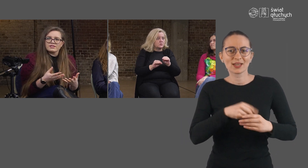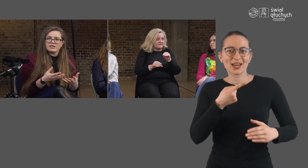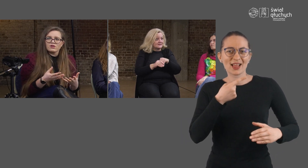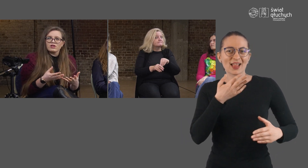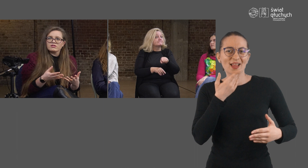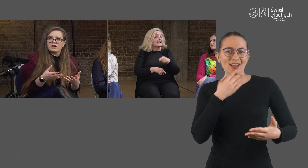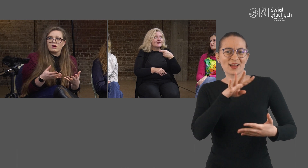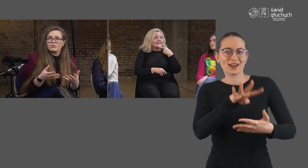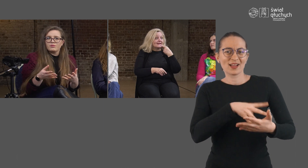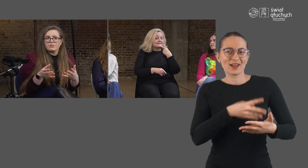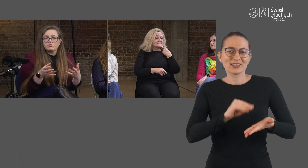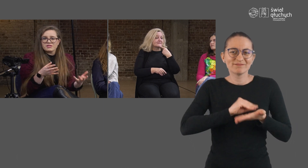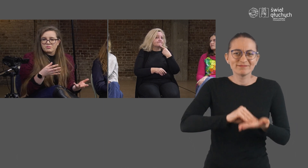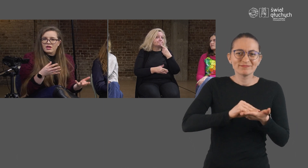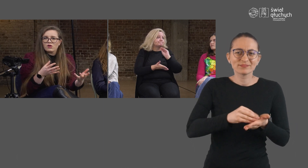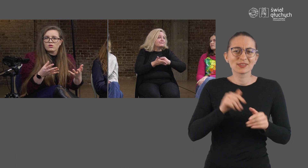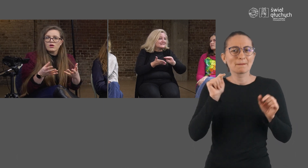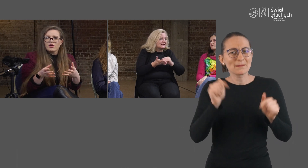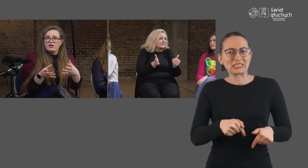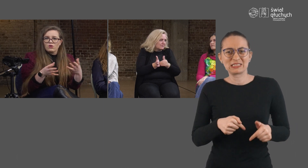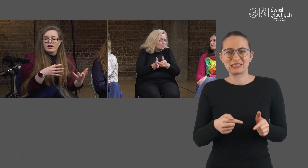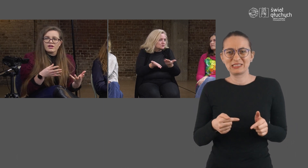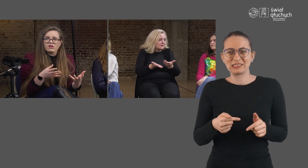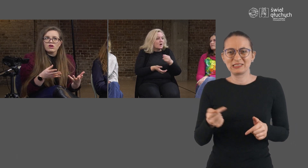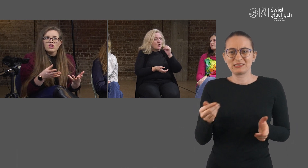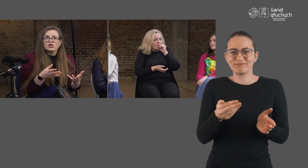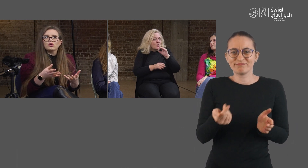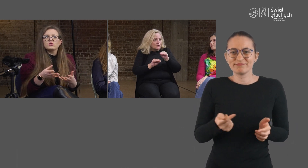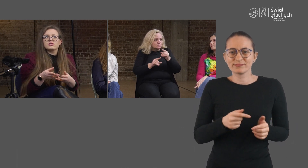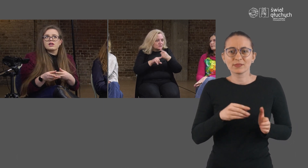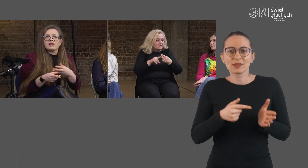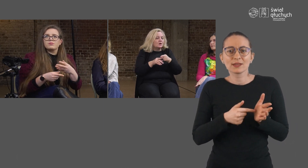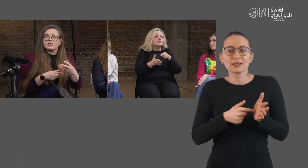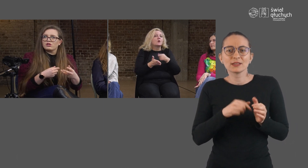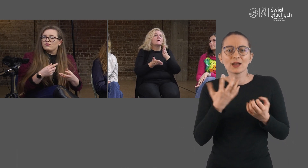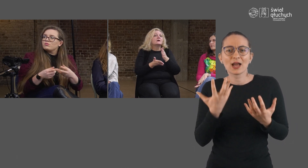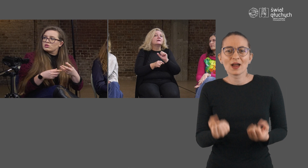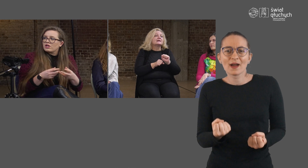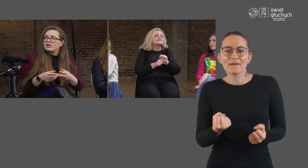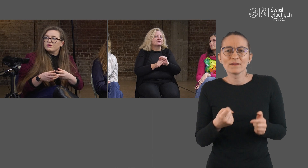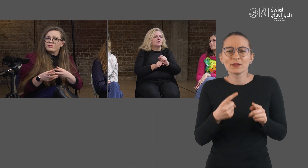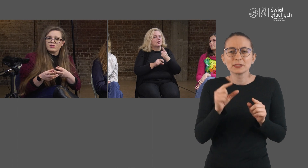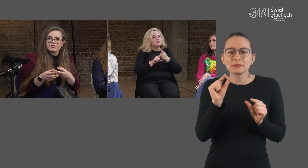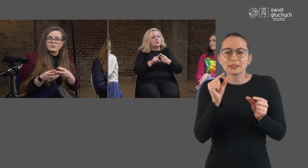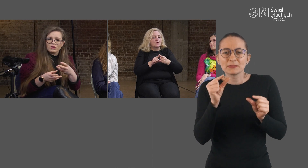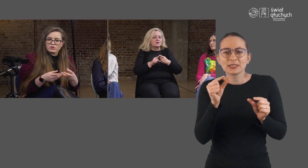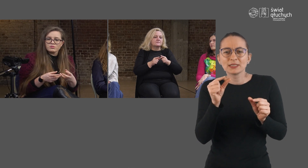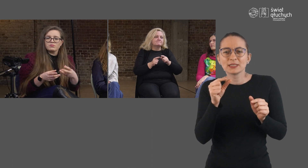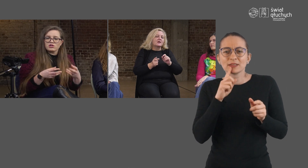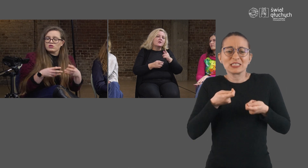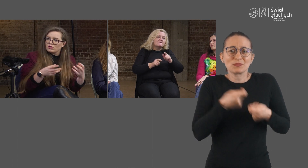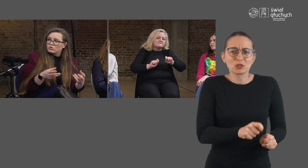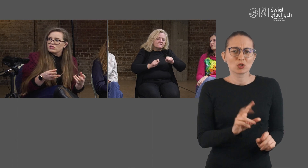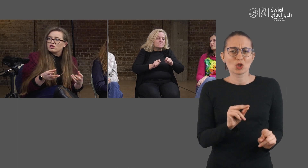tego dziecka tego języka jakby pisemnego, oralnego, to już jest takie to wymuszane w